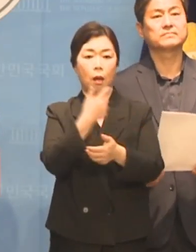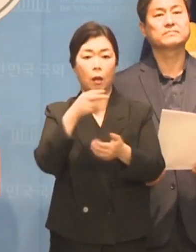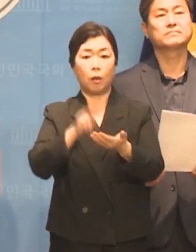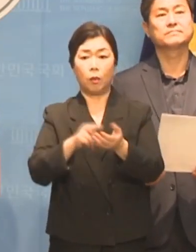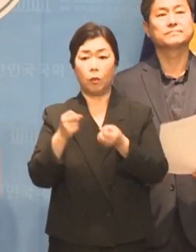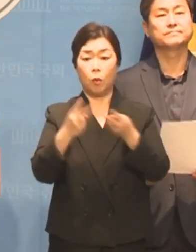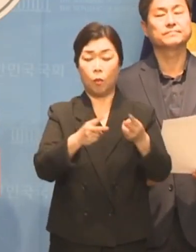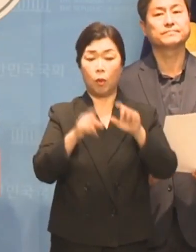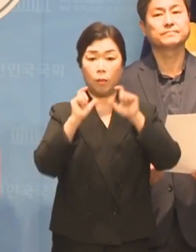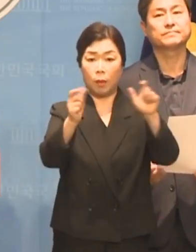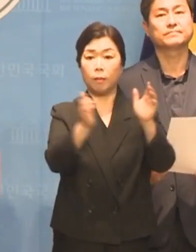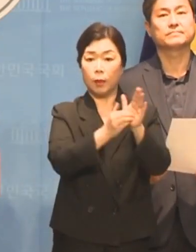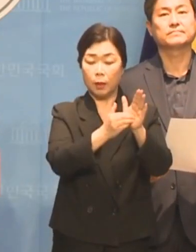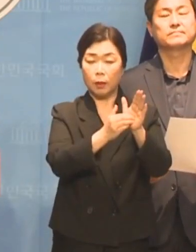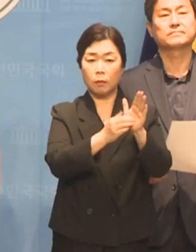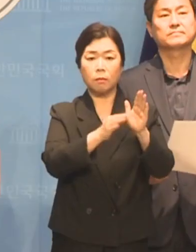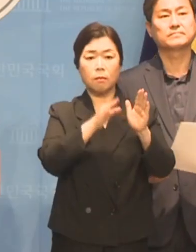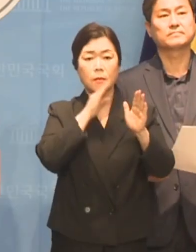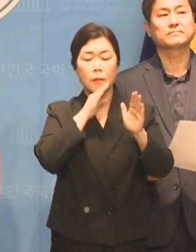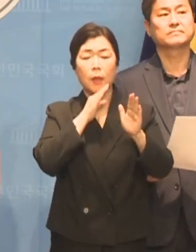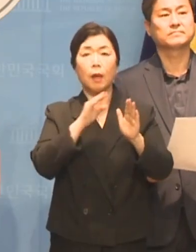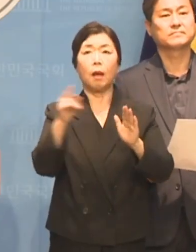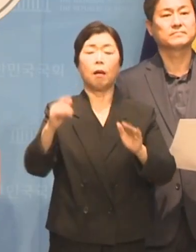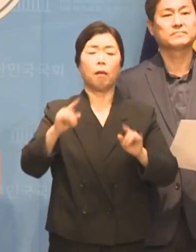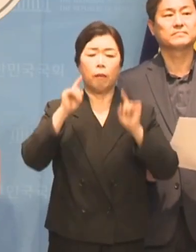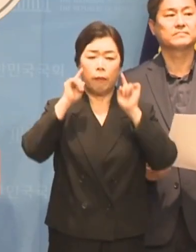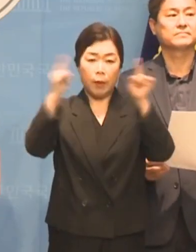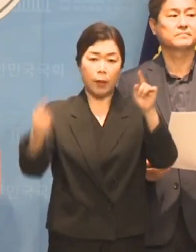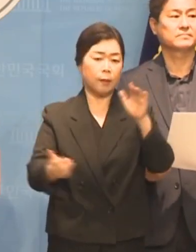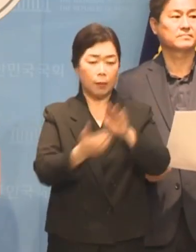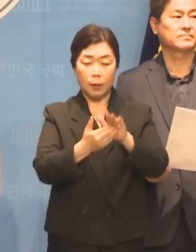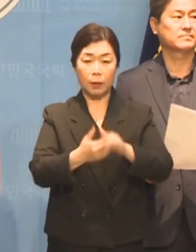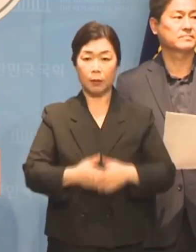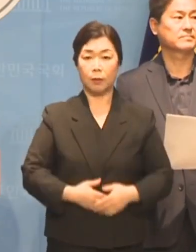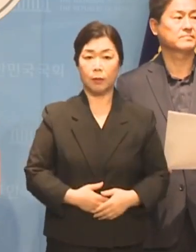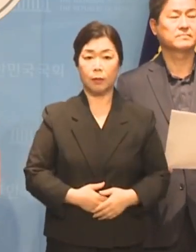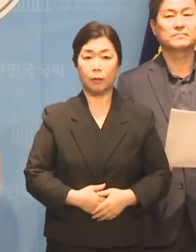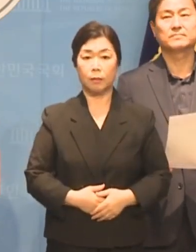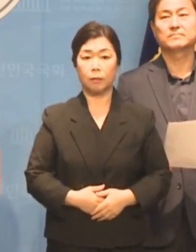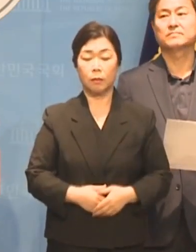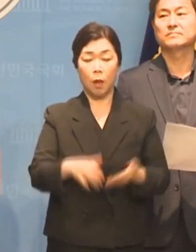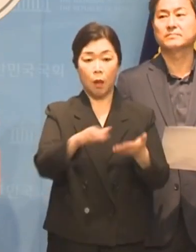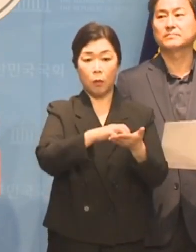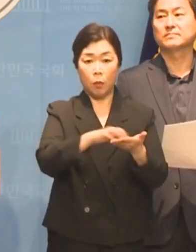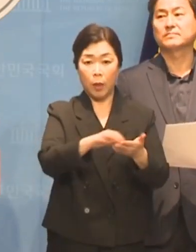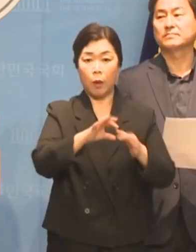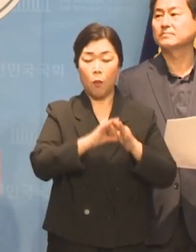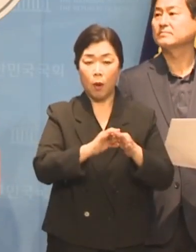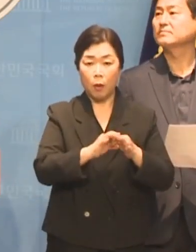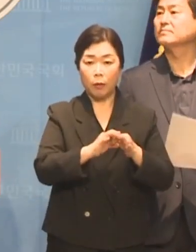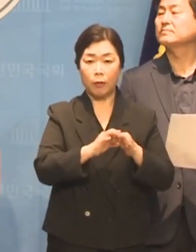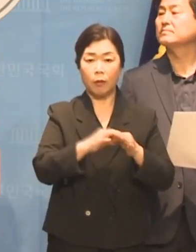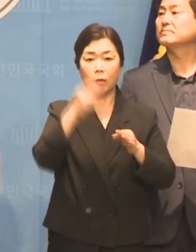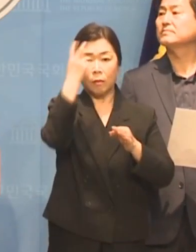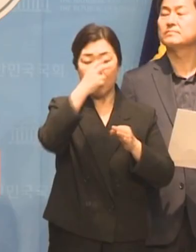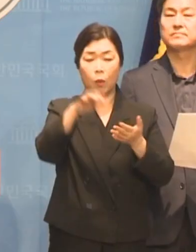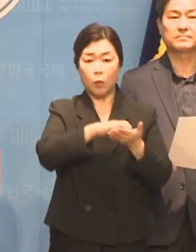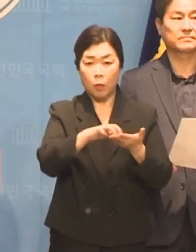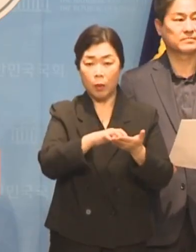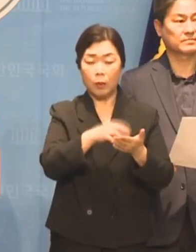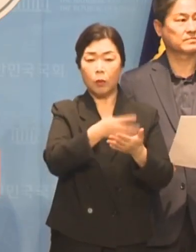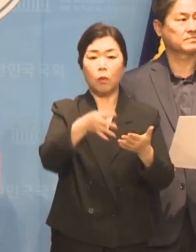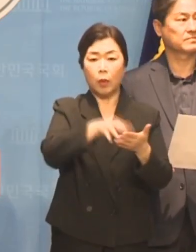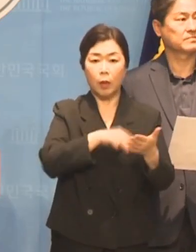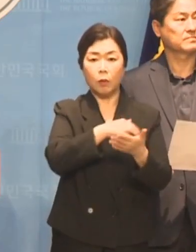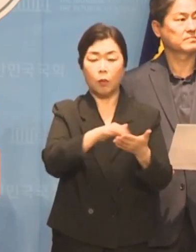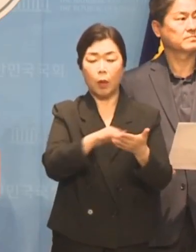내렸습니다. 정말 하늘이 노할 일입니다. 통계 관련한 사건은 감사원의